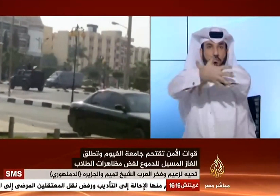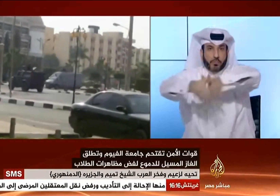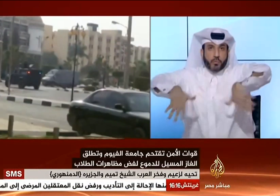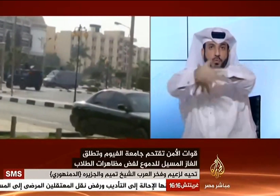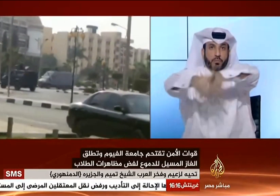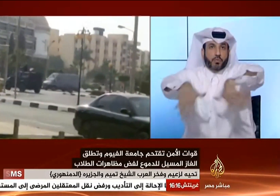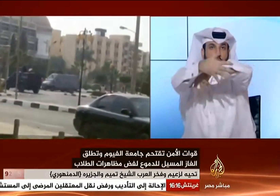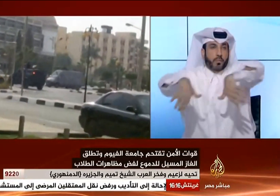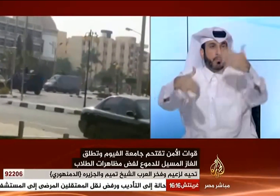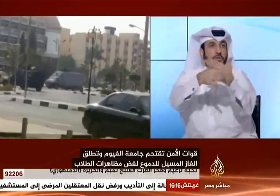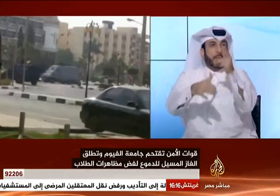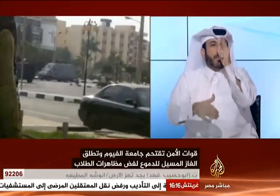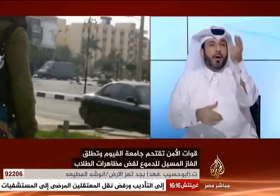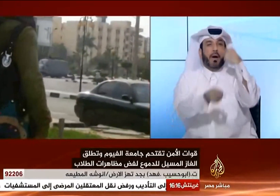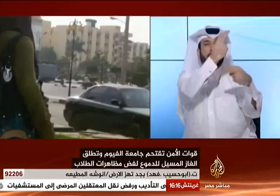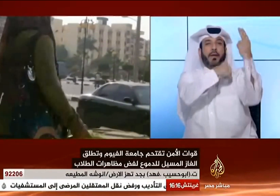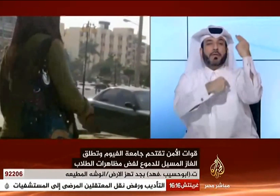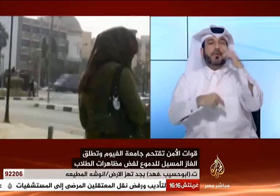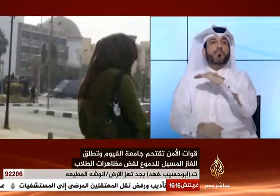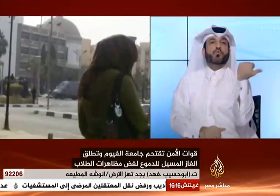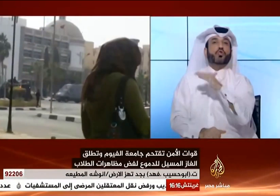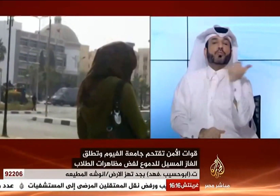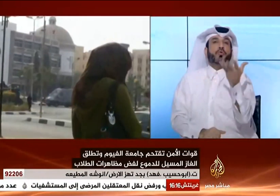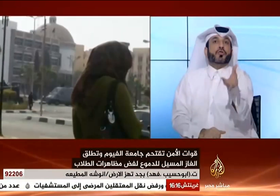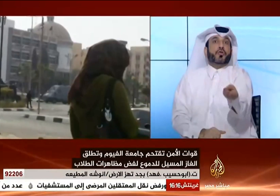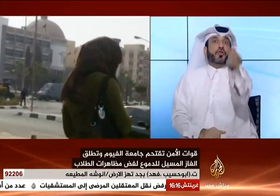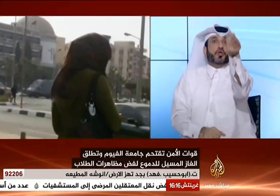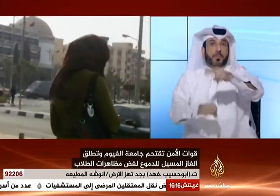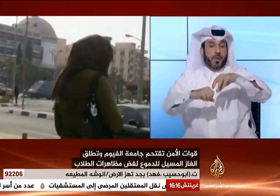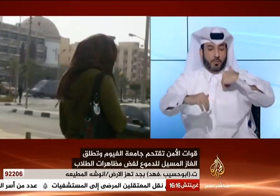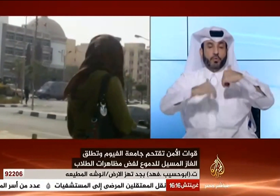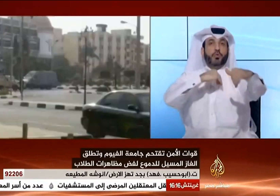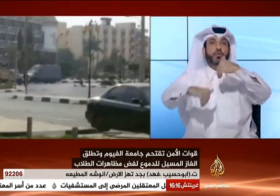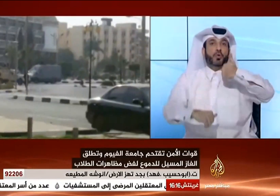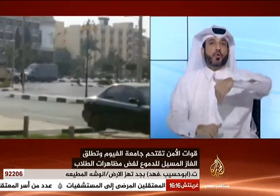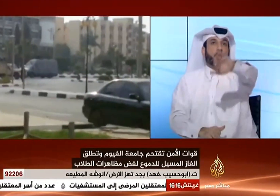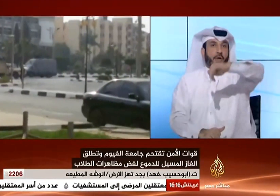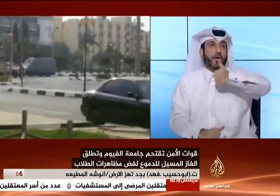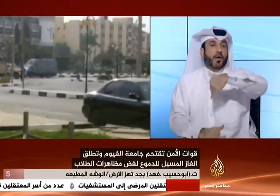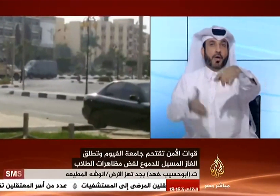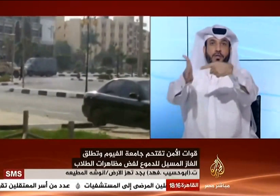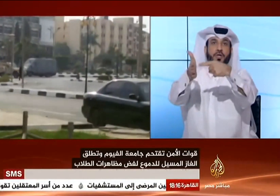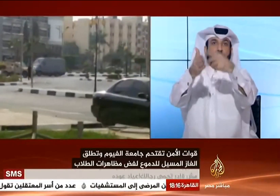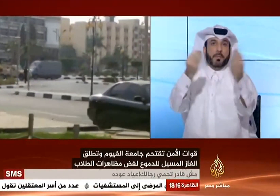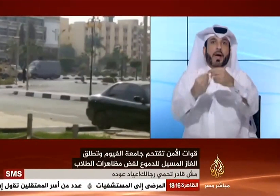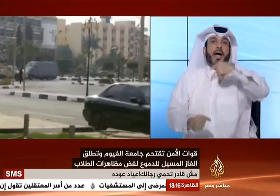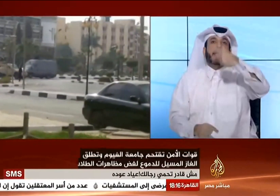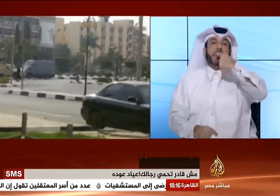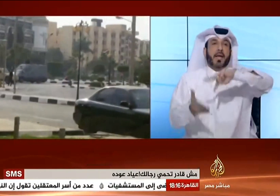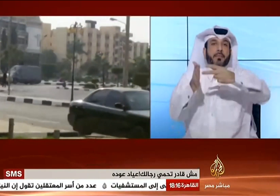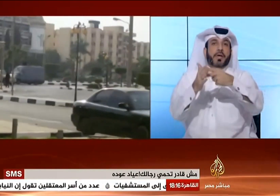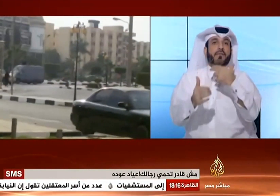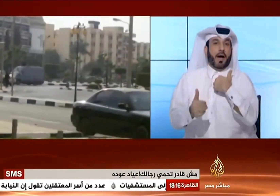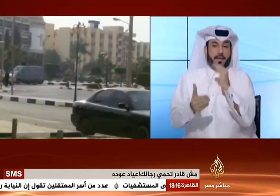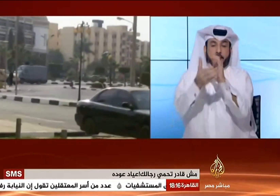لاحياء ذكرى احداث محمد محمود واعطاف الطلاب ارجاء الحرم الجامعي وردده هتافات مطالبه